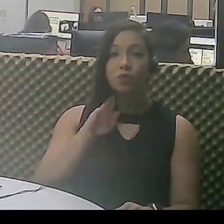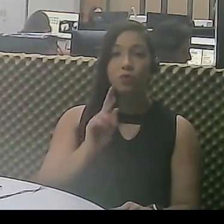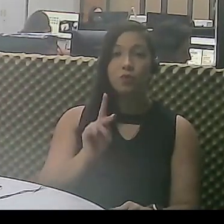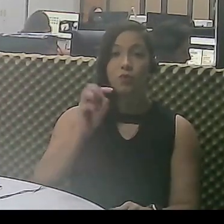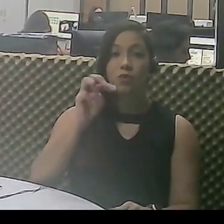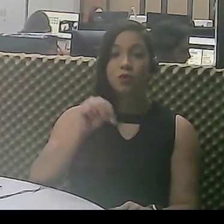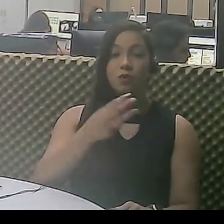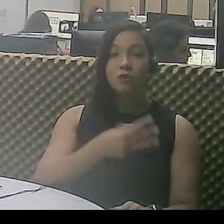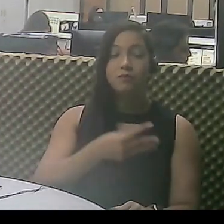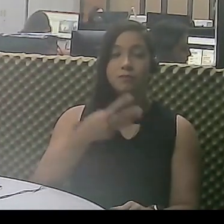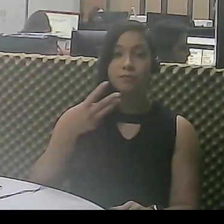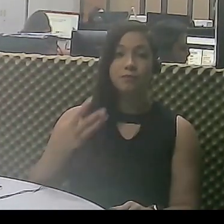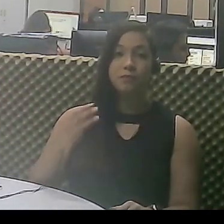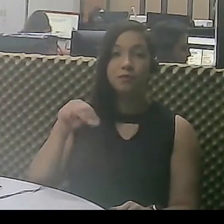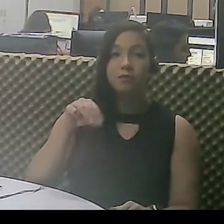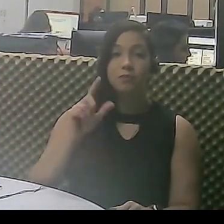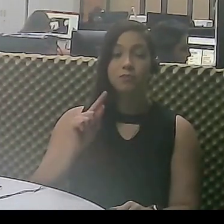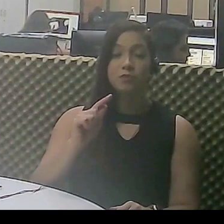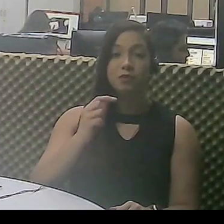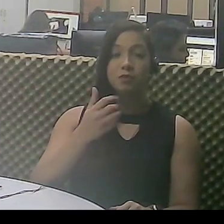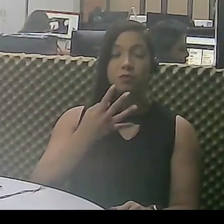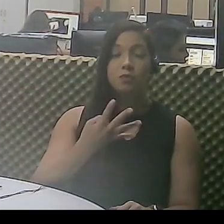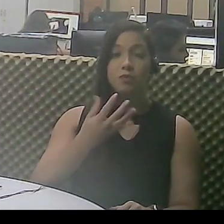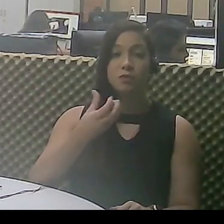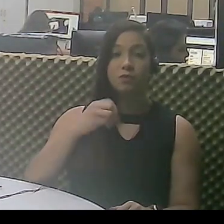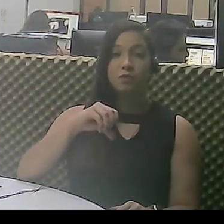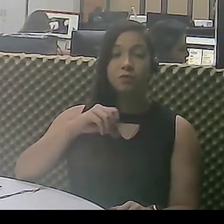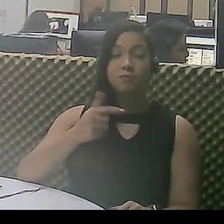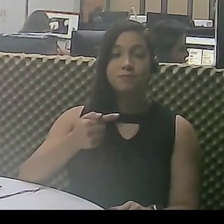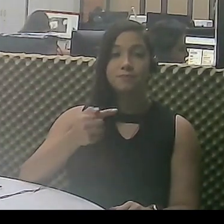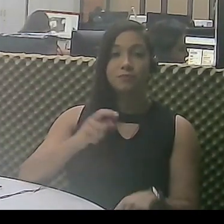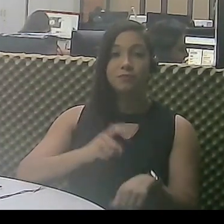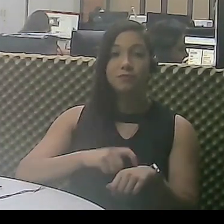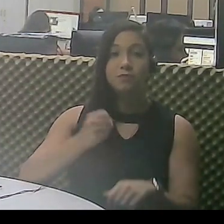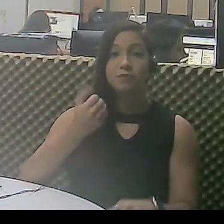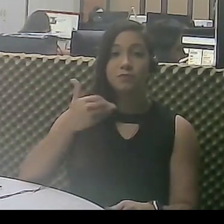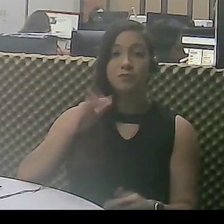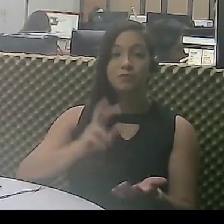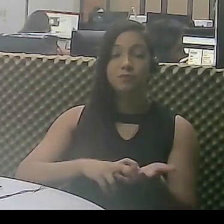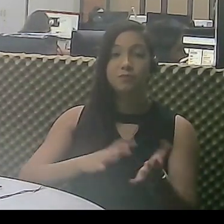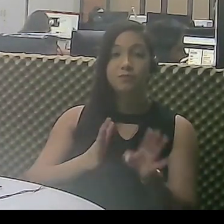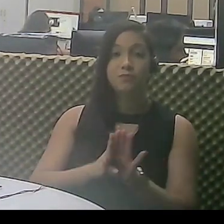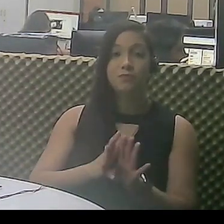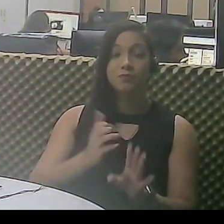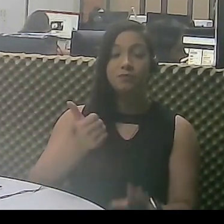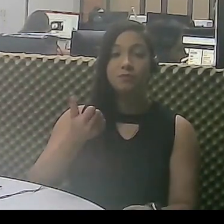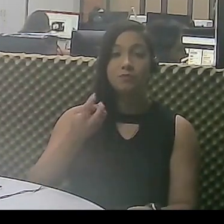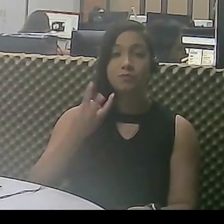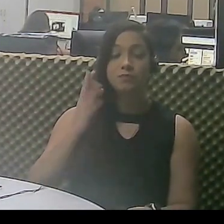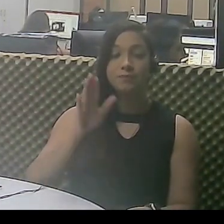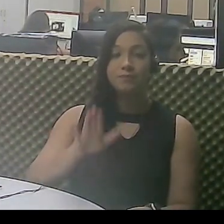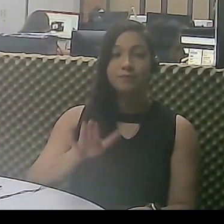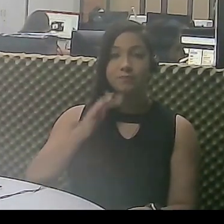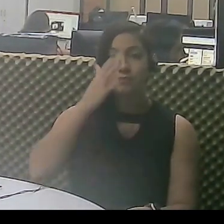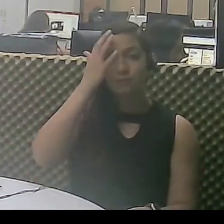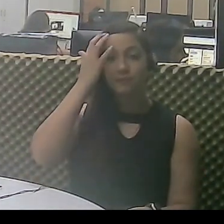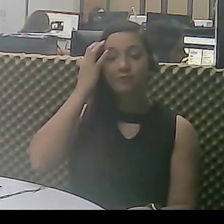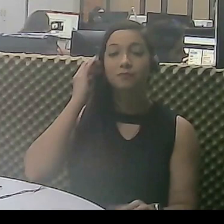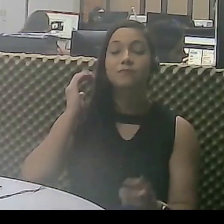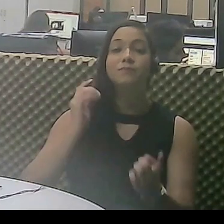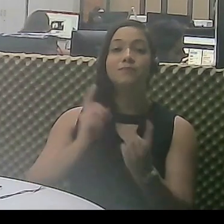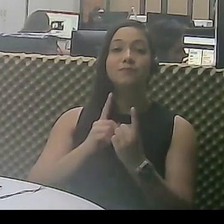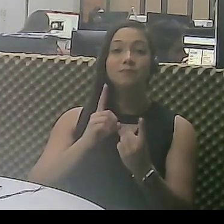quilômetro 33 da MGC 497, das 8h30 da manhã às 13 horas. Para ser